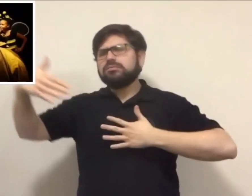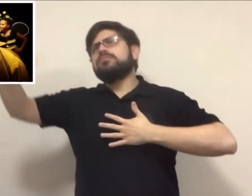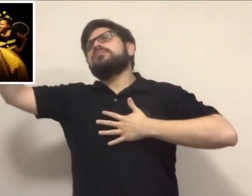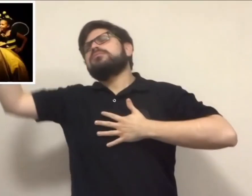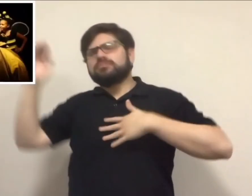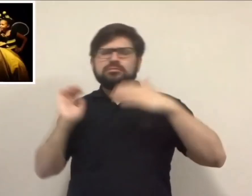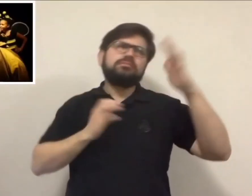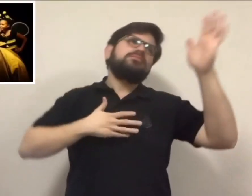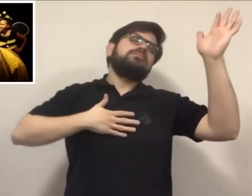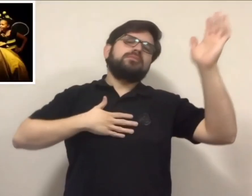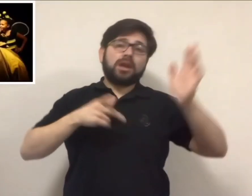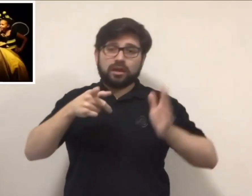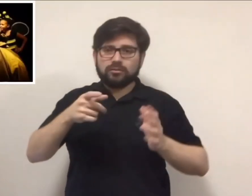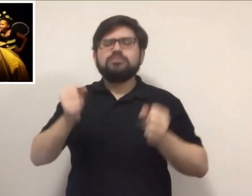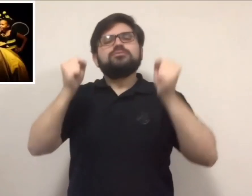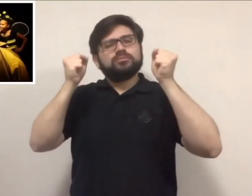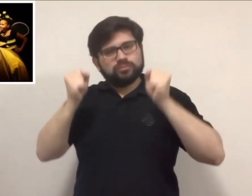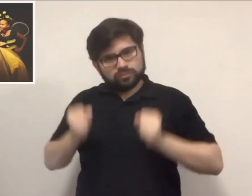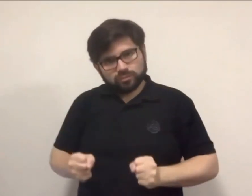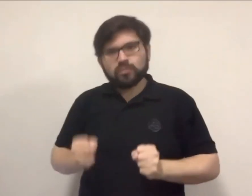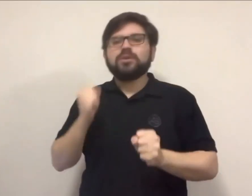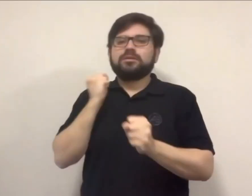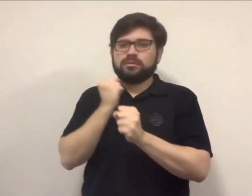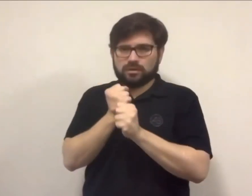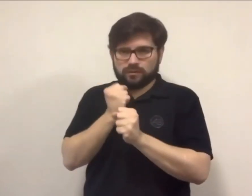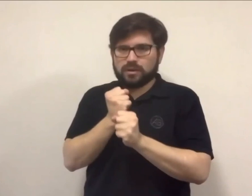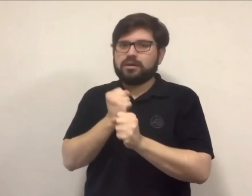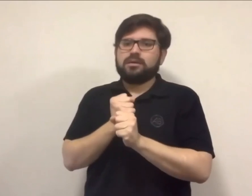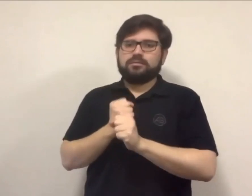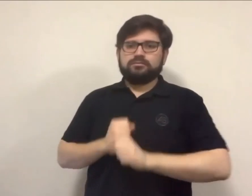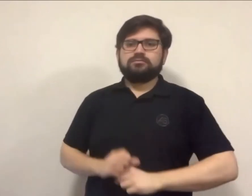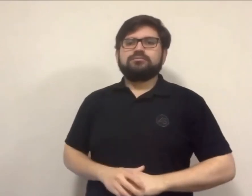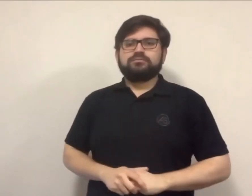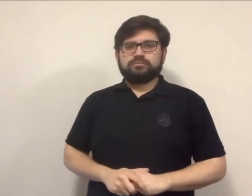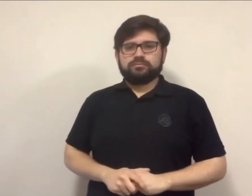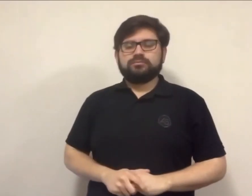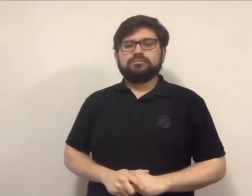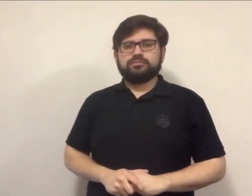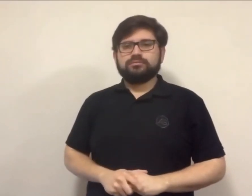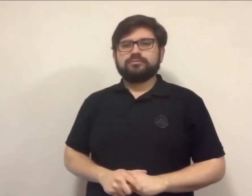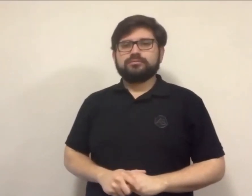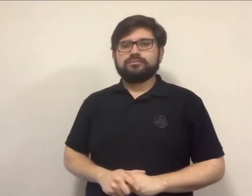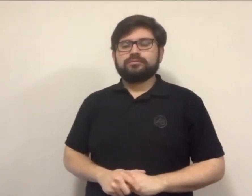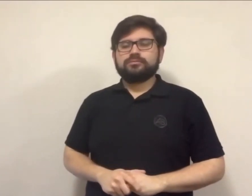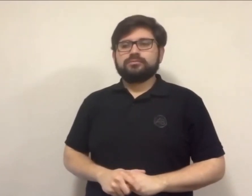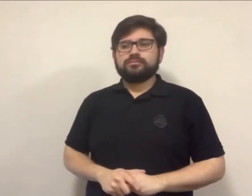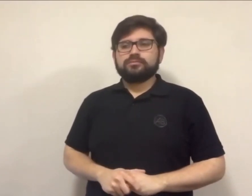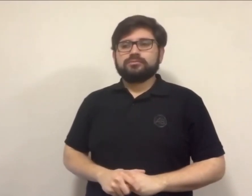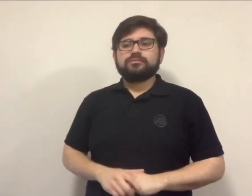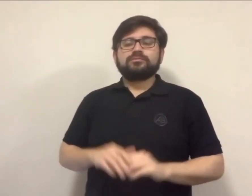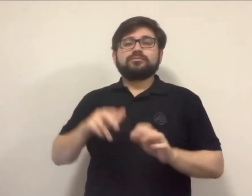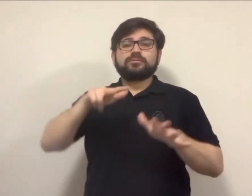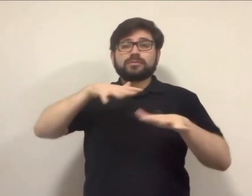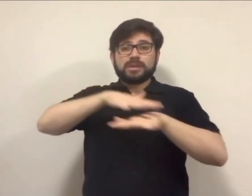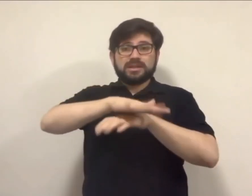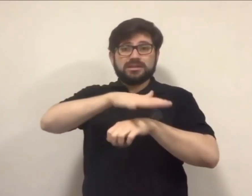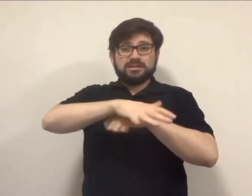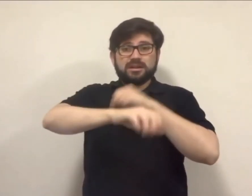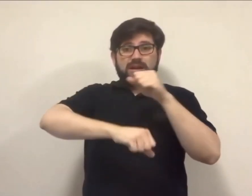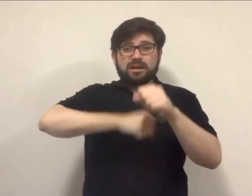Hay niños que trabajan en el teatro. Esas cosas sí se pueden hacer, pero con autorización de los padres.